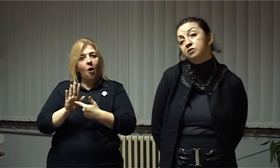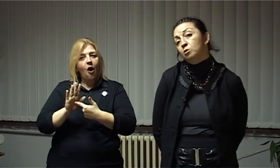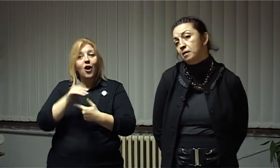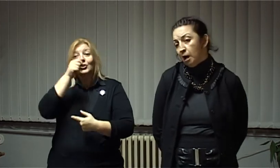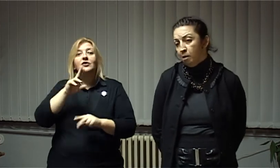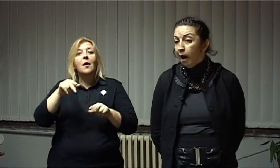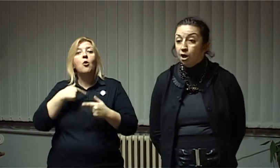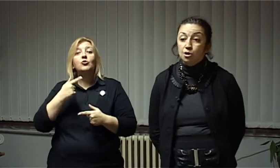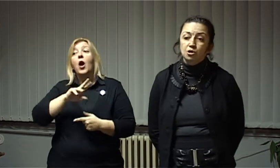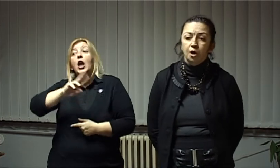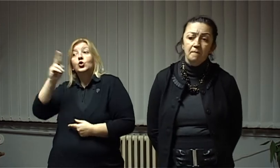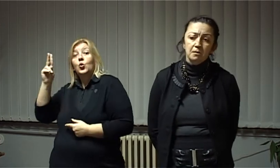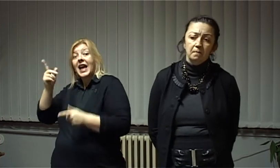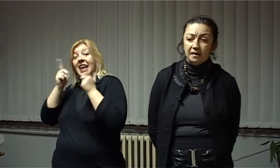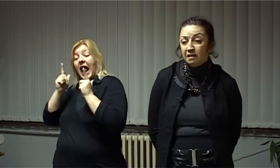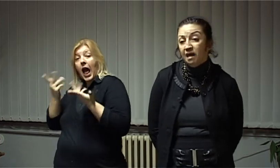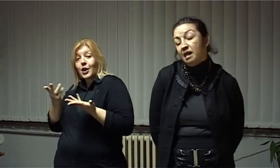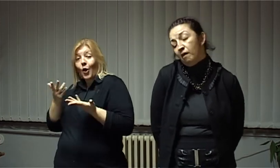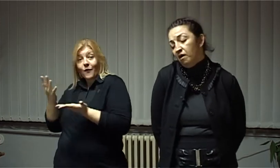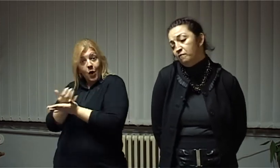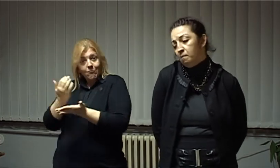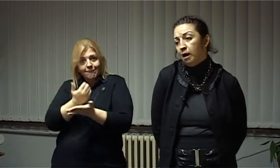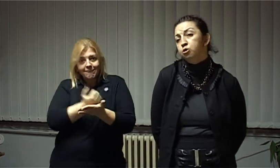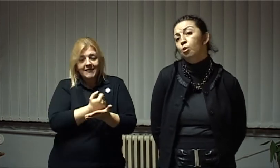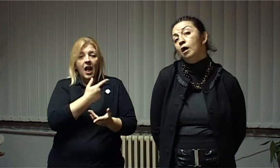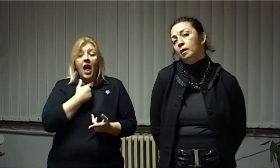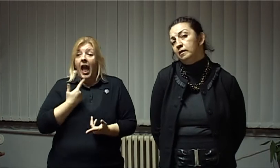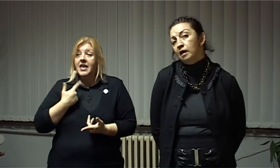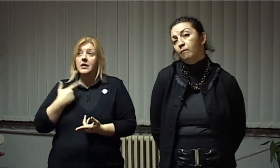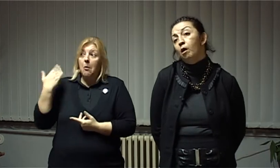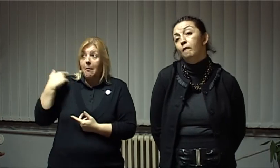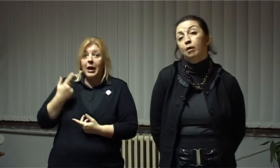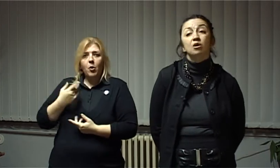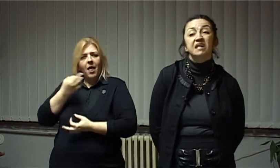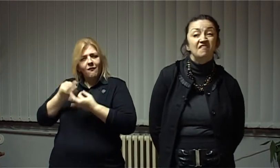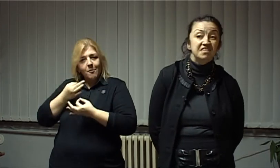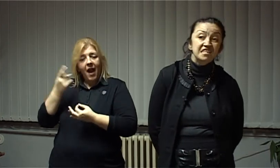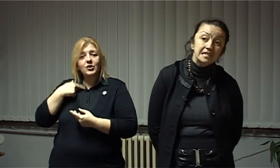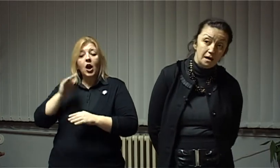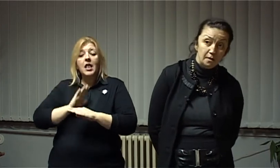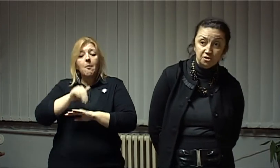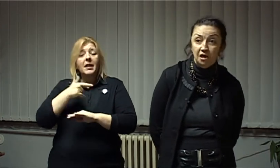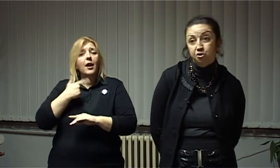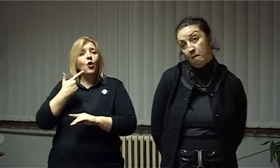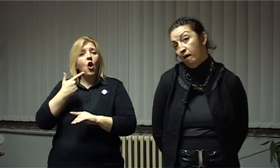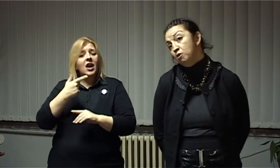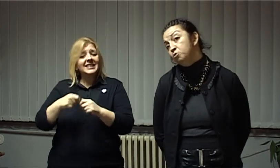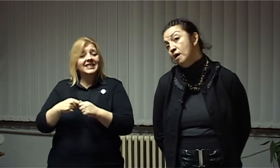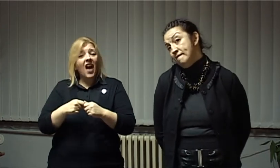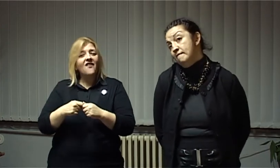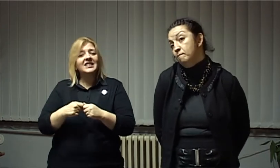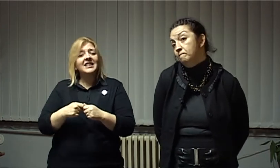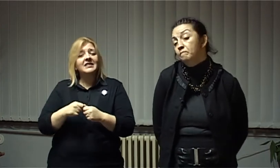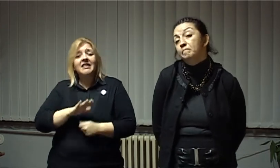dostignuta iz drugih gradova, s obzirom da sam ja imala informaciju da samo preko Saveza za cerebralnu decu i